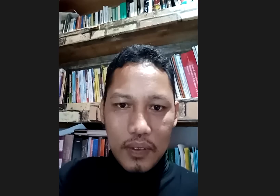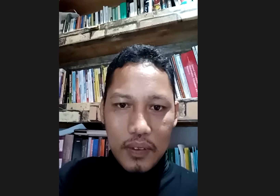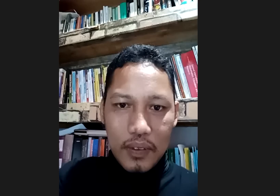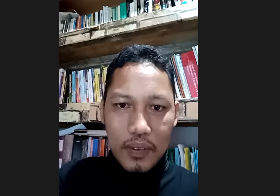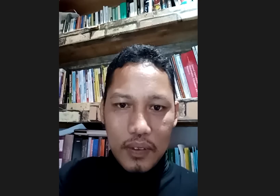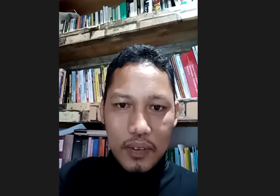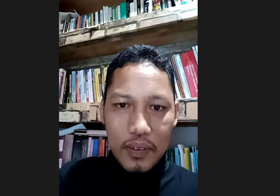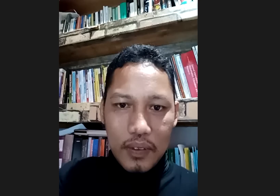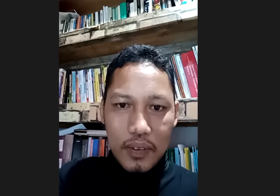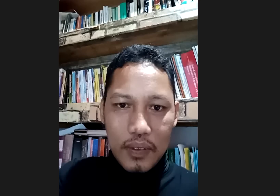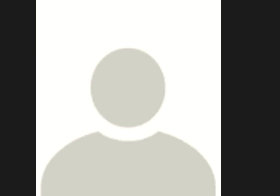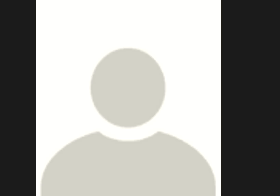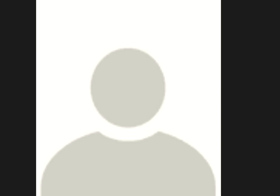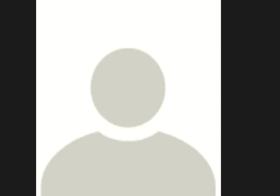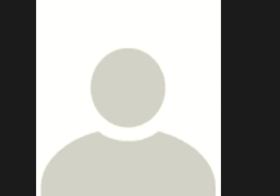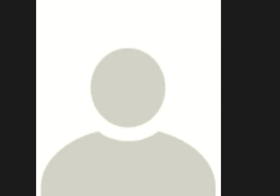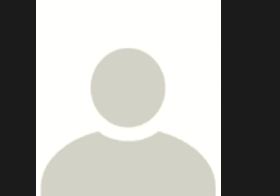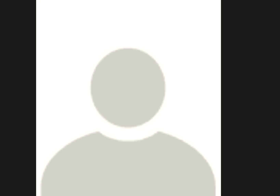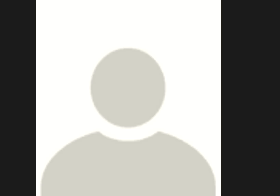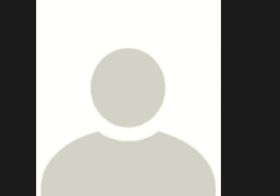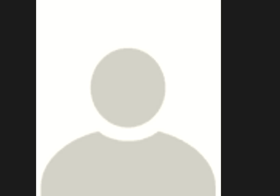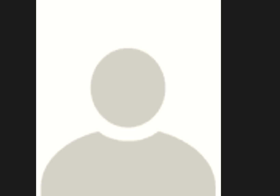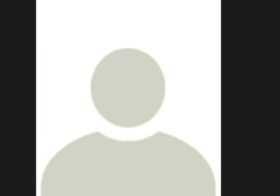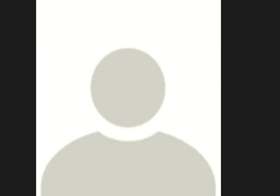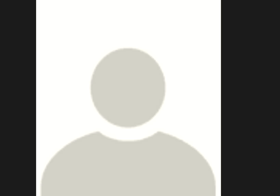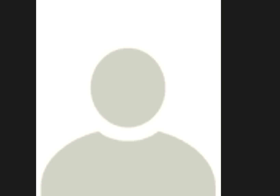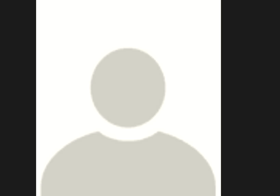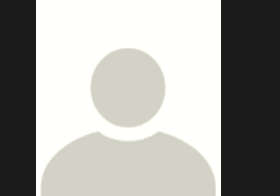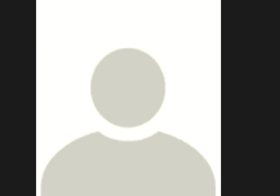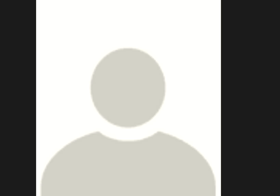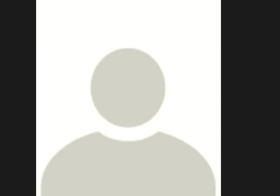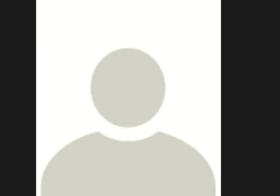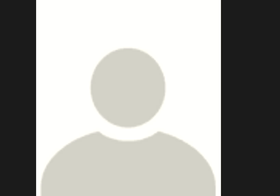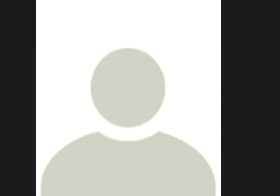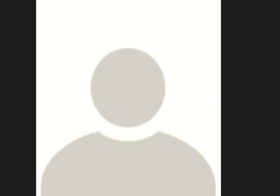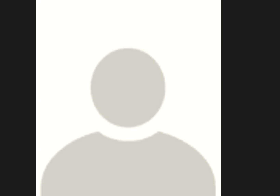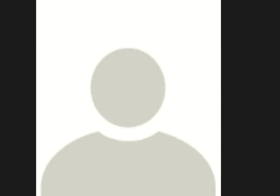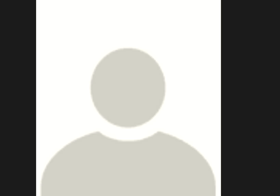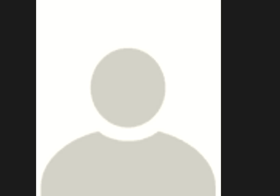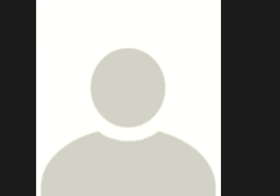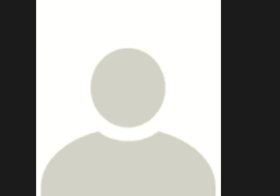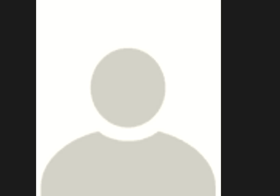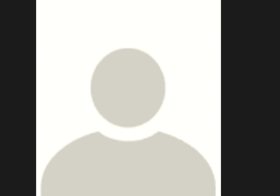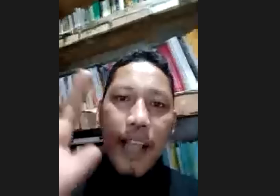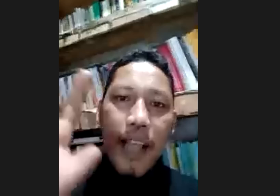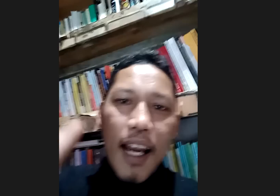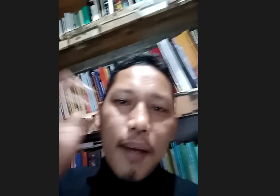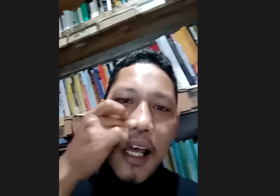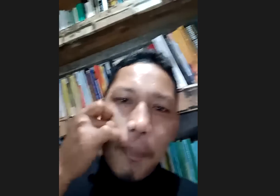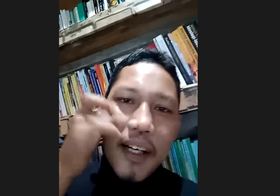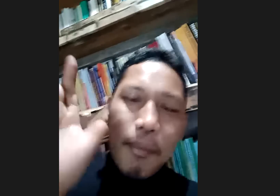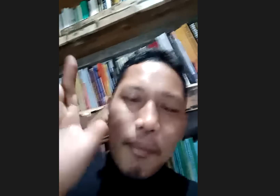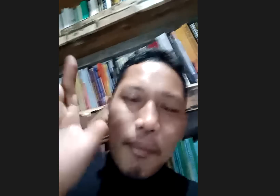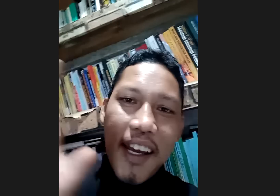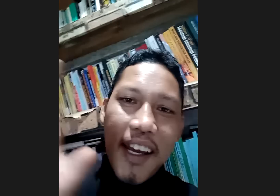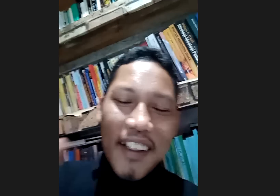Ini yang ngomongin pemerintah Kabupaten Tegal apa pasan? Oh, Pak, Pemkab Kabupaten berarti aja kota Tegal loh. Pak Salim dari Perdik mana